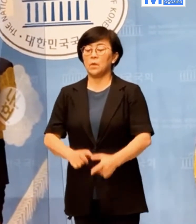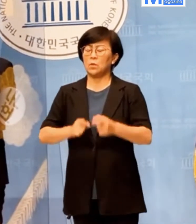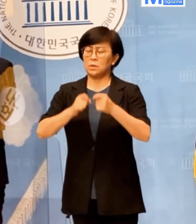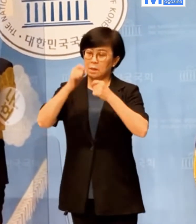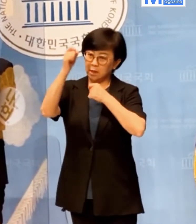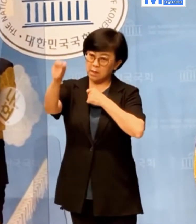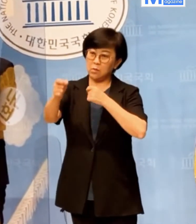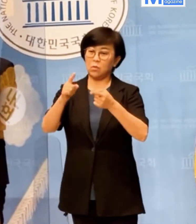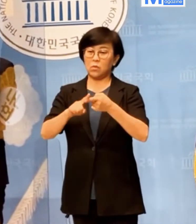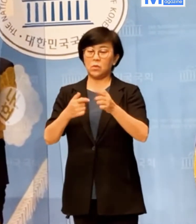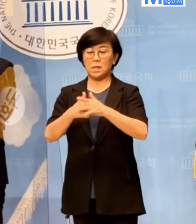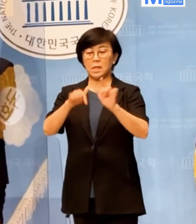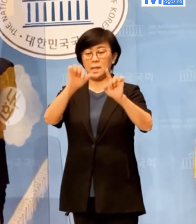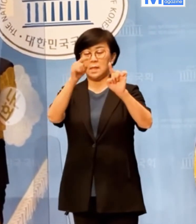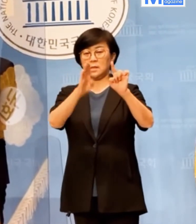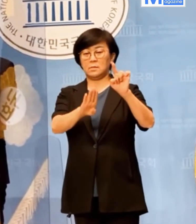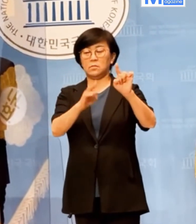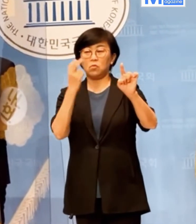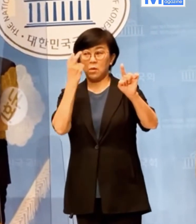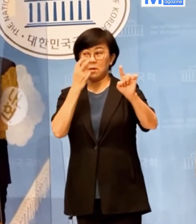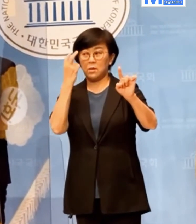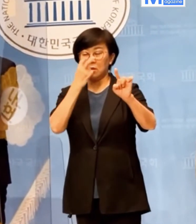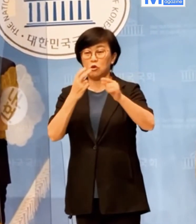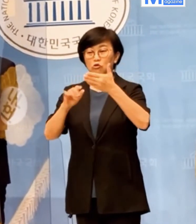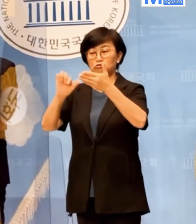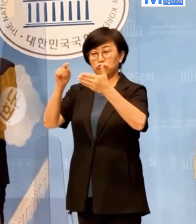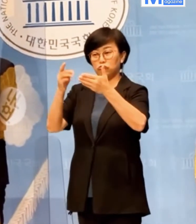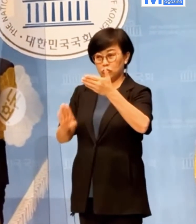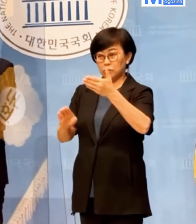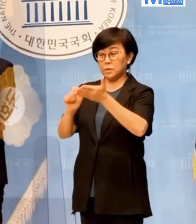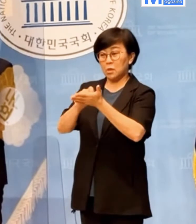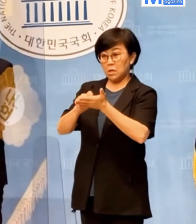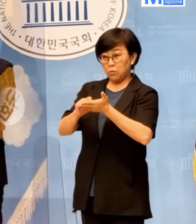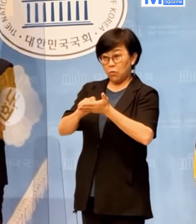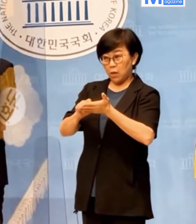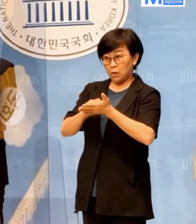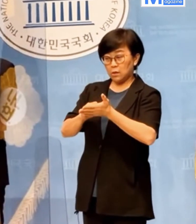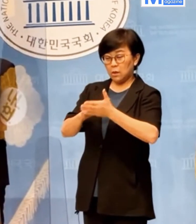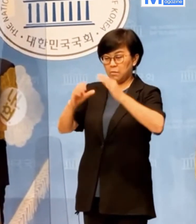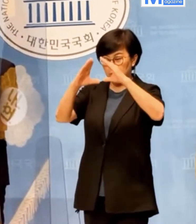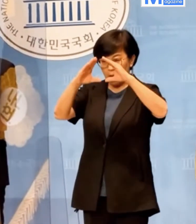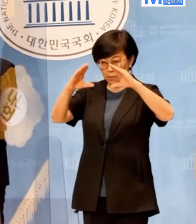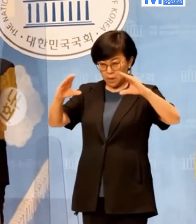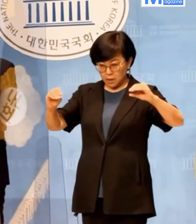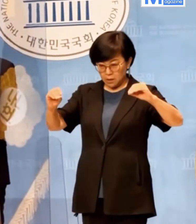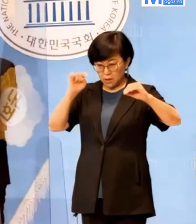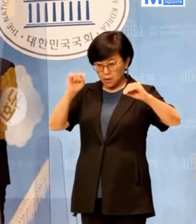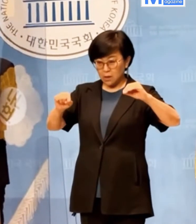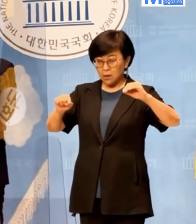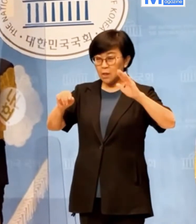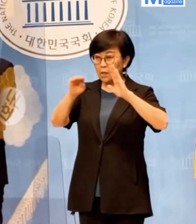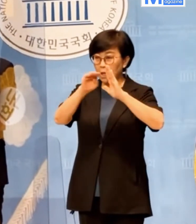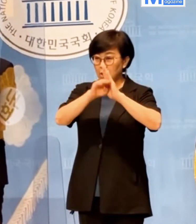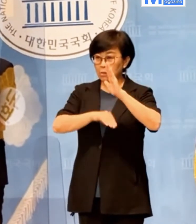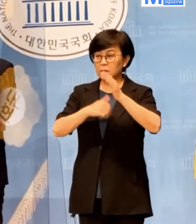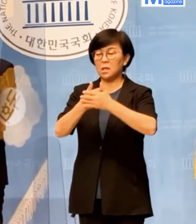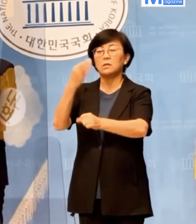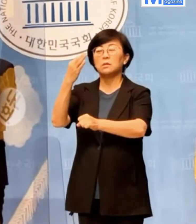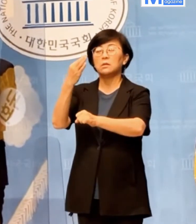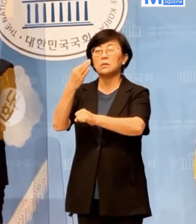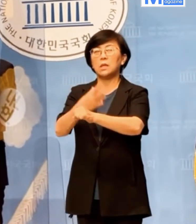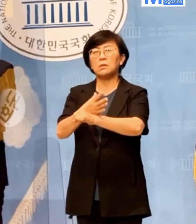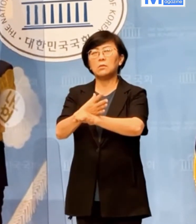장기적으로 1급 관리관에서 9급 서기보에 이르는 피라미드형 계급체계를